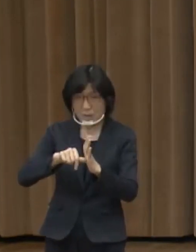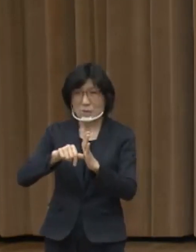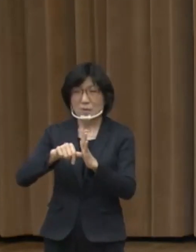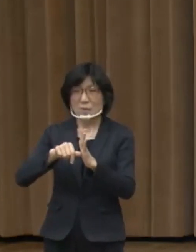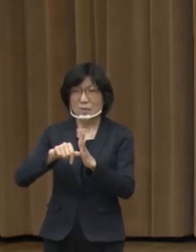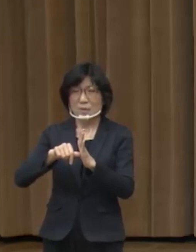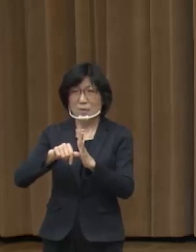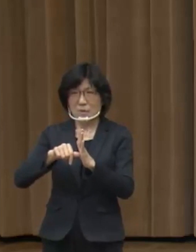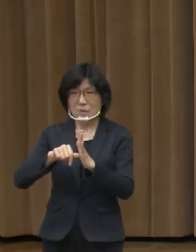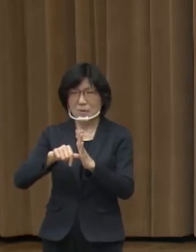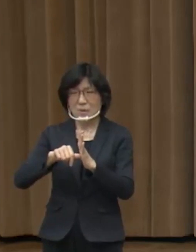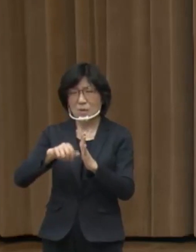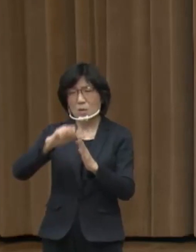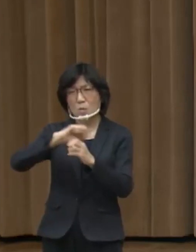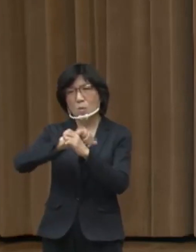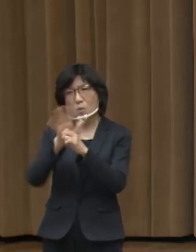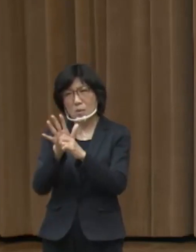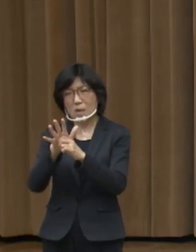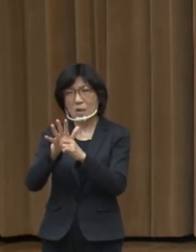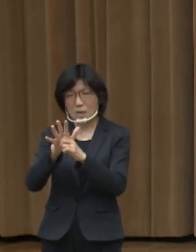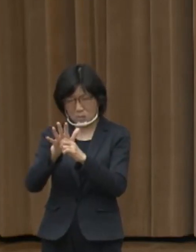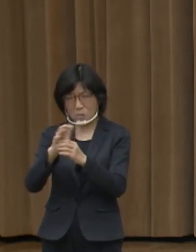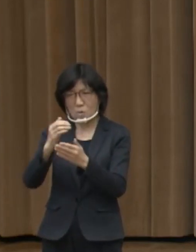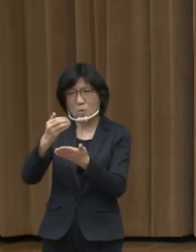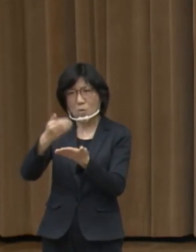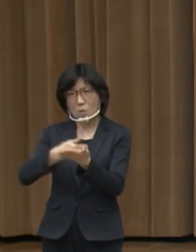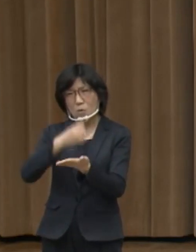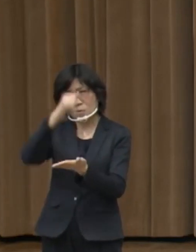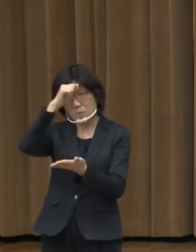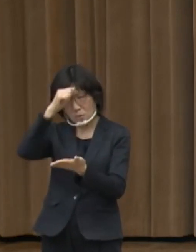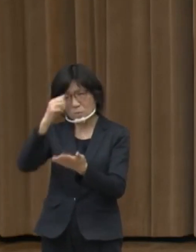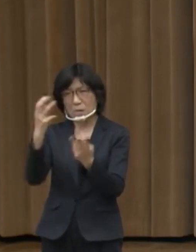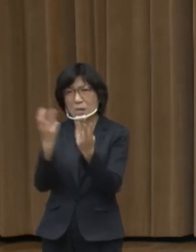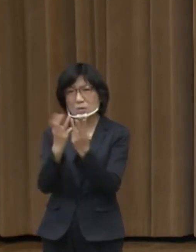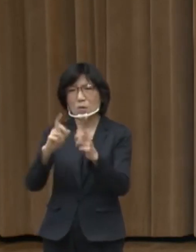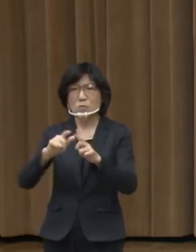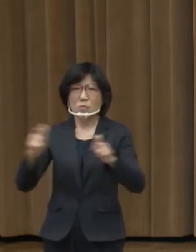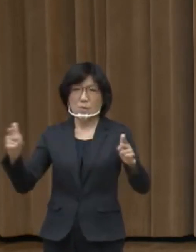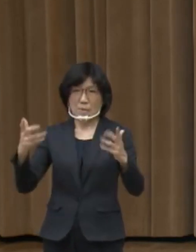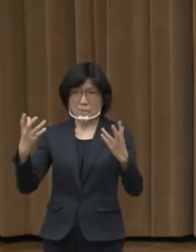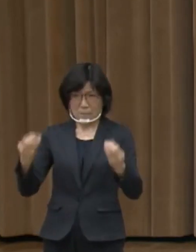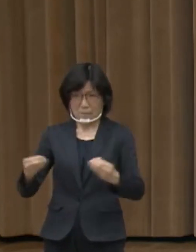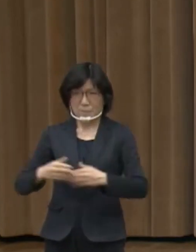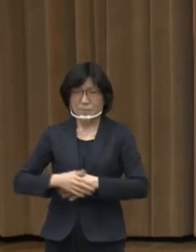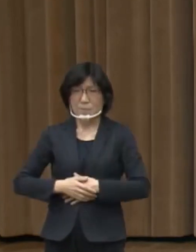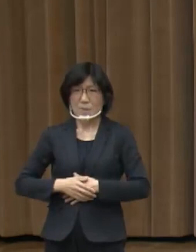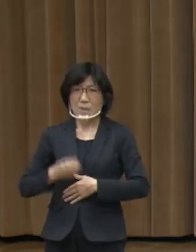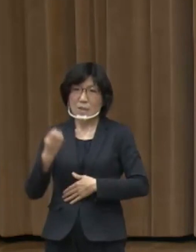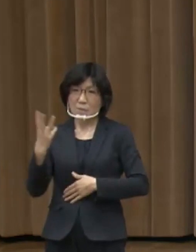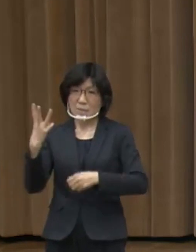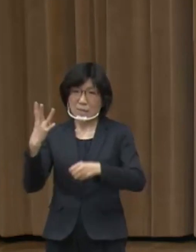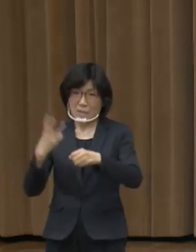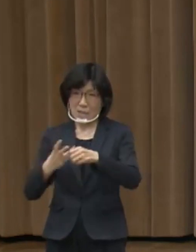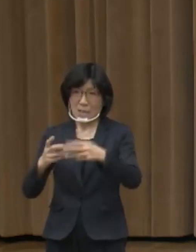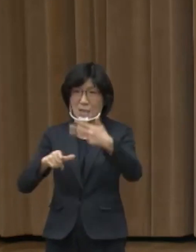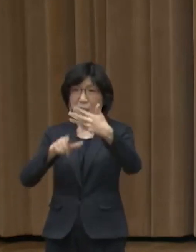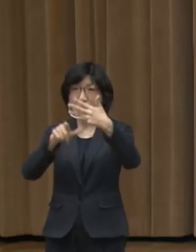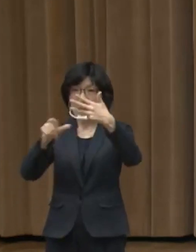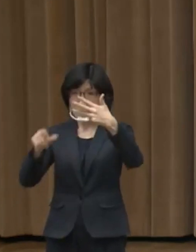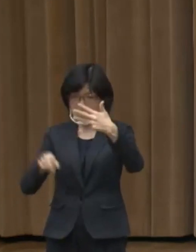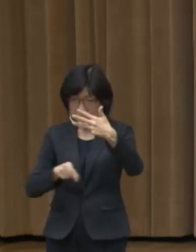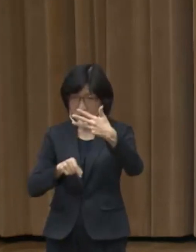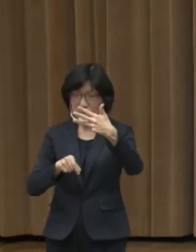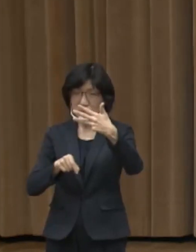い、後遺症に苦しむ患者の増加が見込まれました。そこで令和3年8月の時点